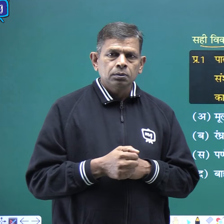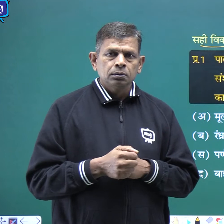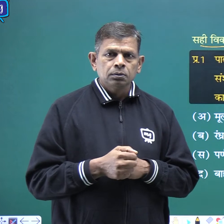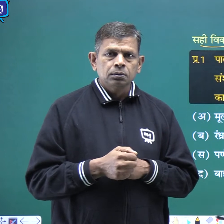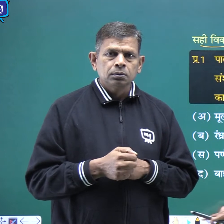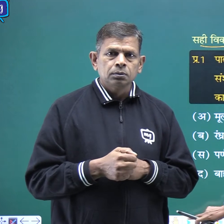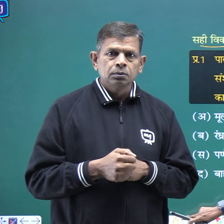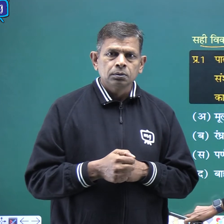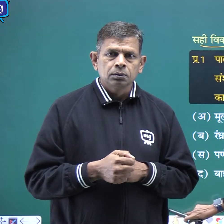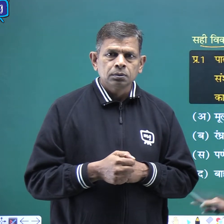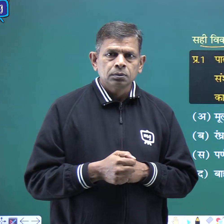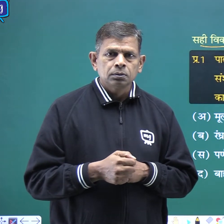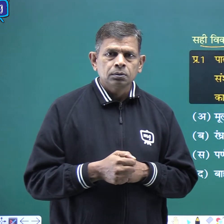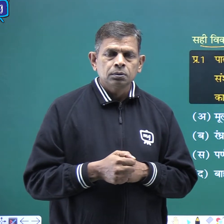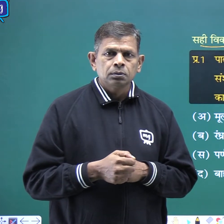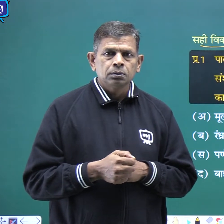चयन करना है